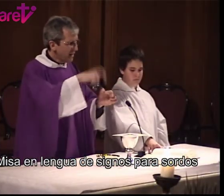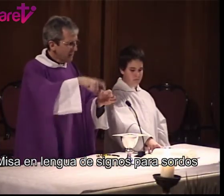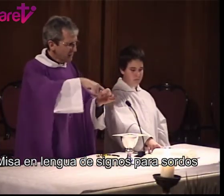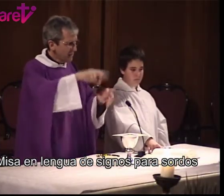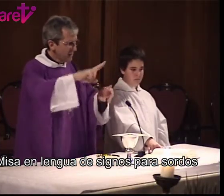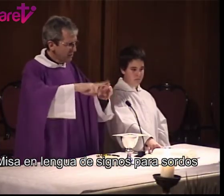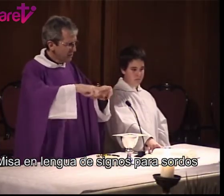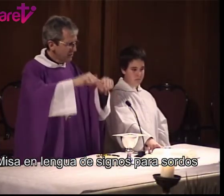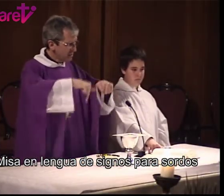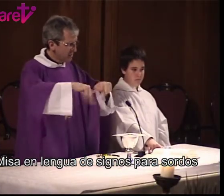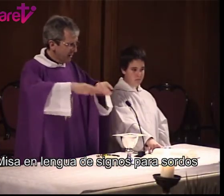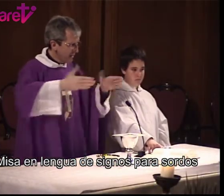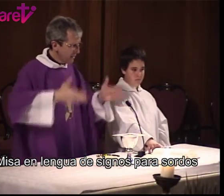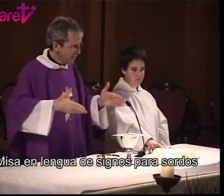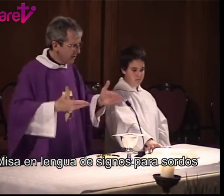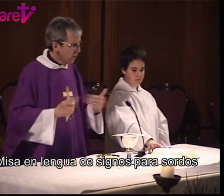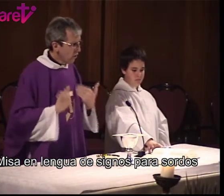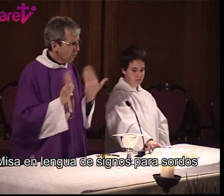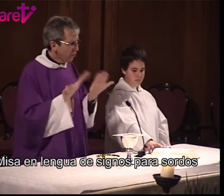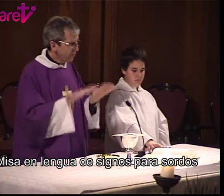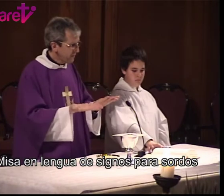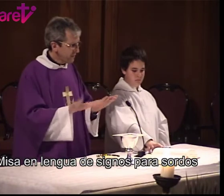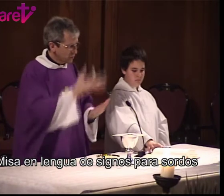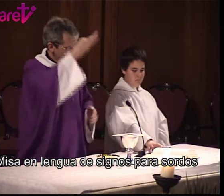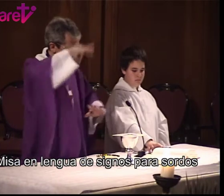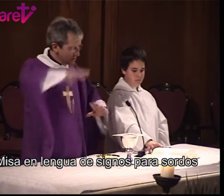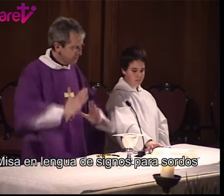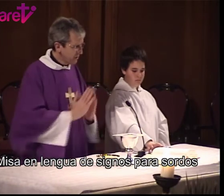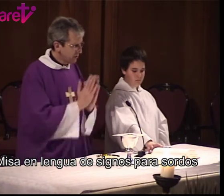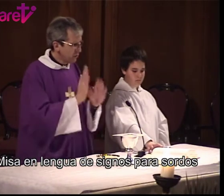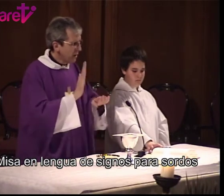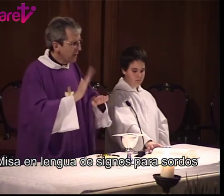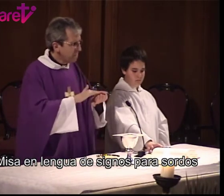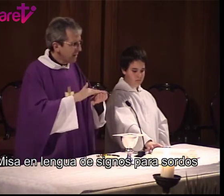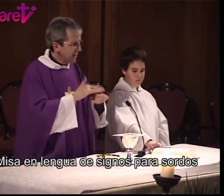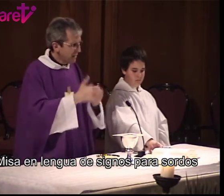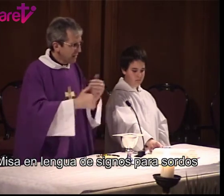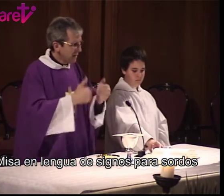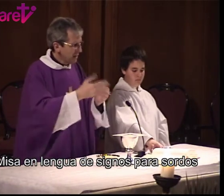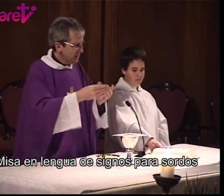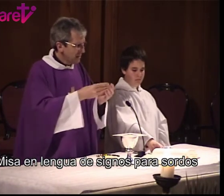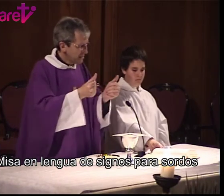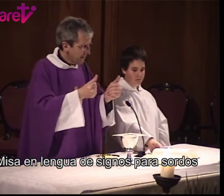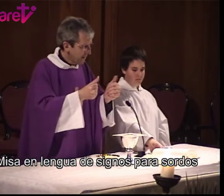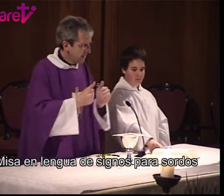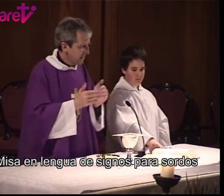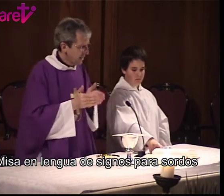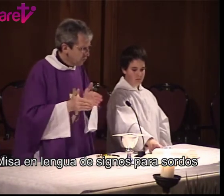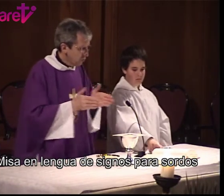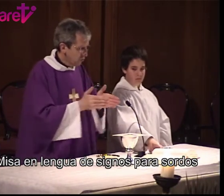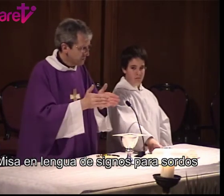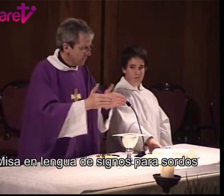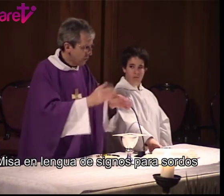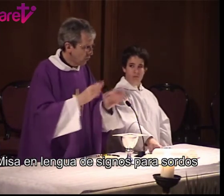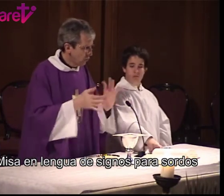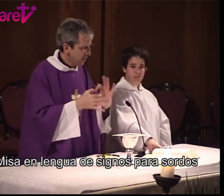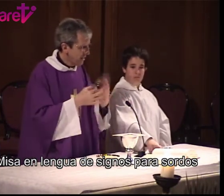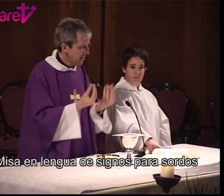en la participación de este banquete, concédenos tu Espíritu para que desaparezca todo obstáculo en el camino